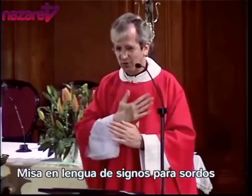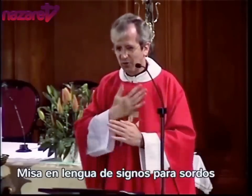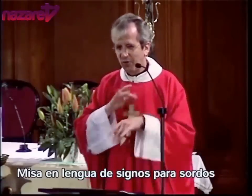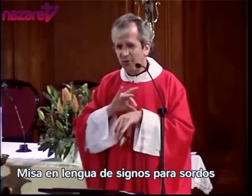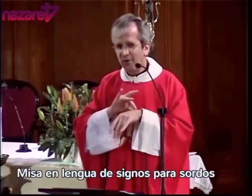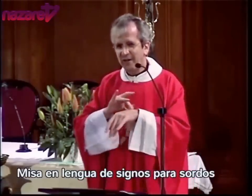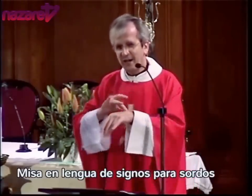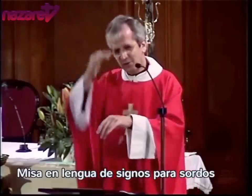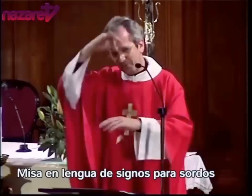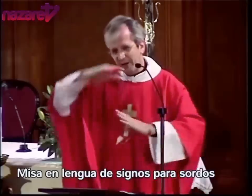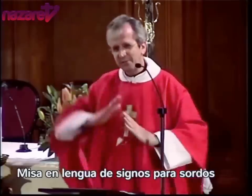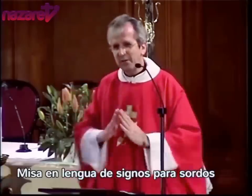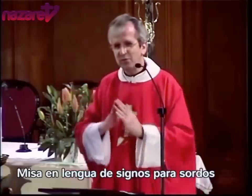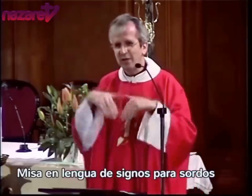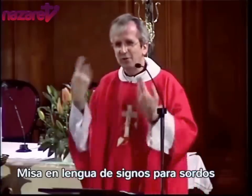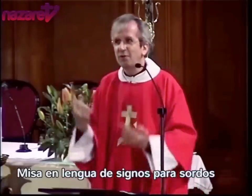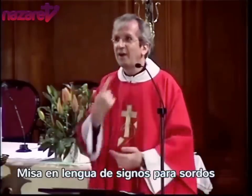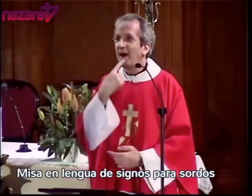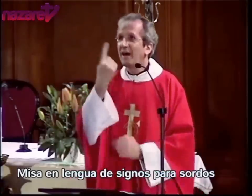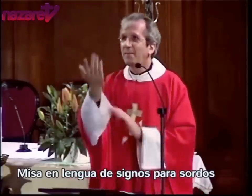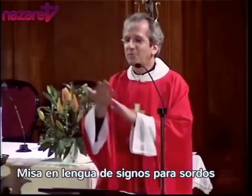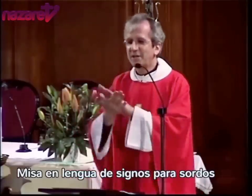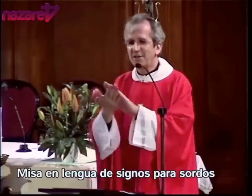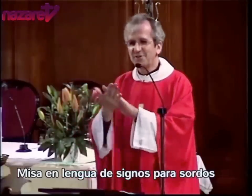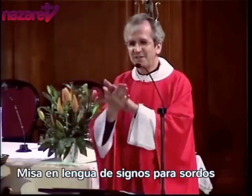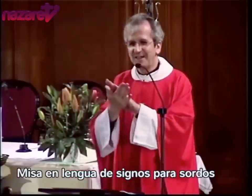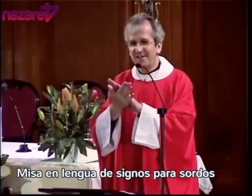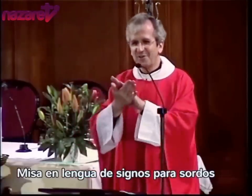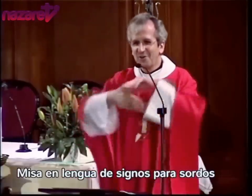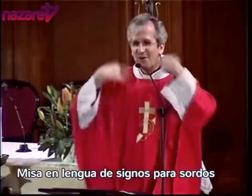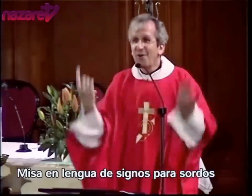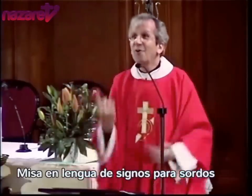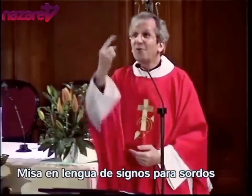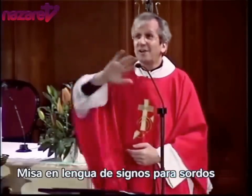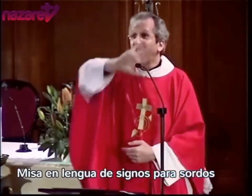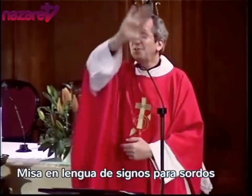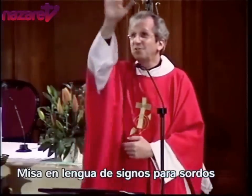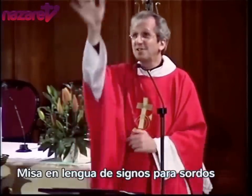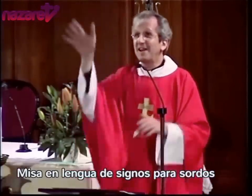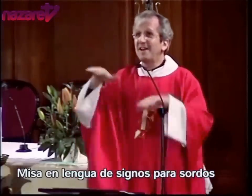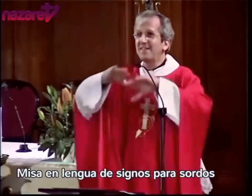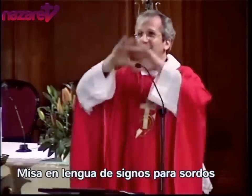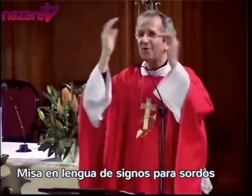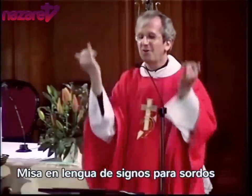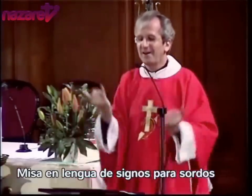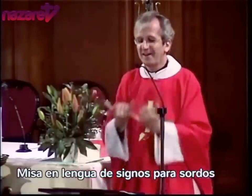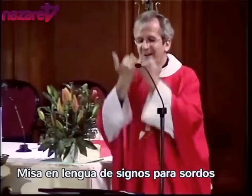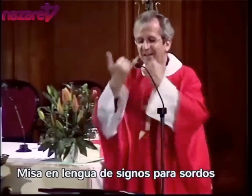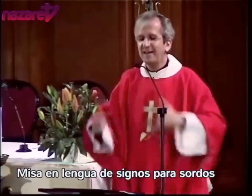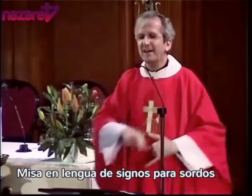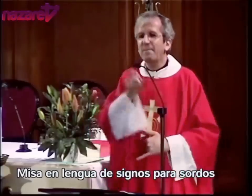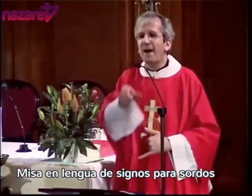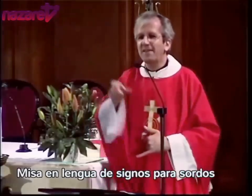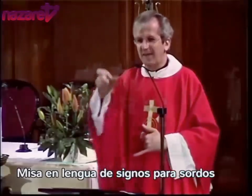Juntos, con gozo, guiados por el Espíritu Santo, alabamos a Dios diciendo: Gloria a Dios en el cielo y